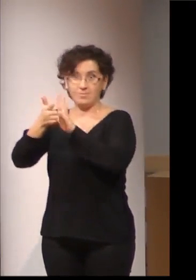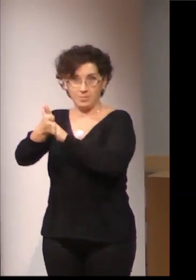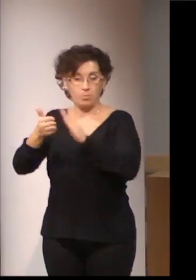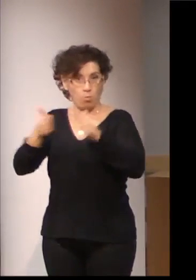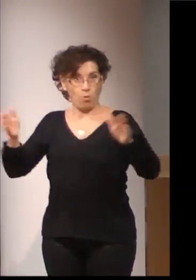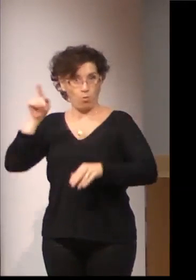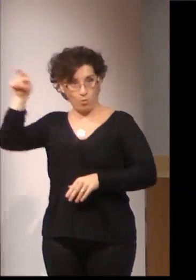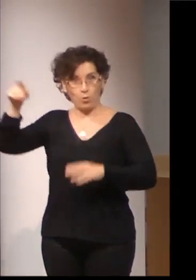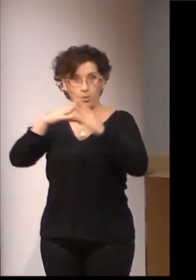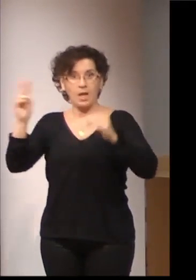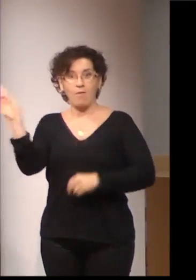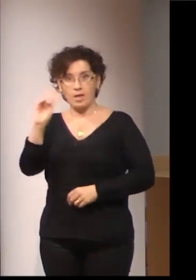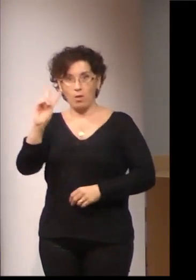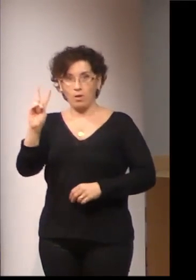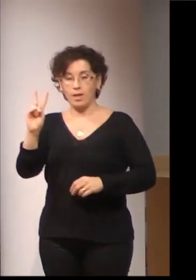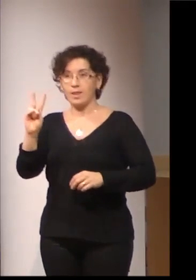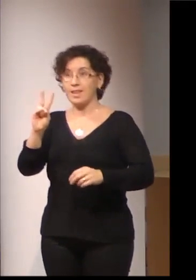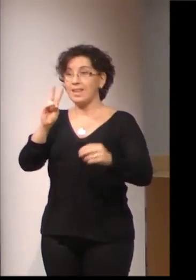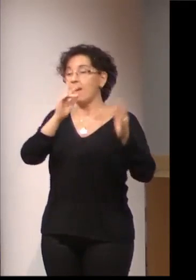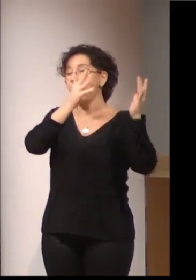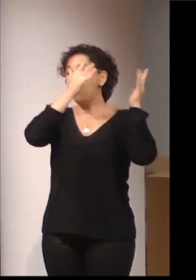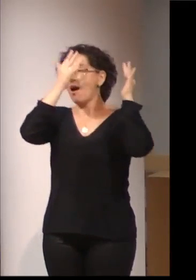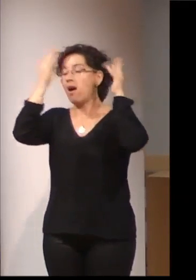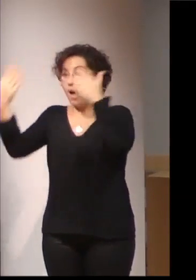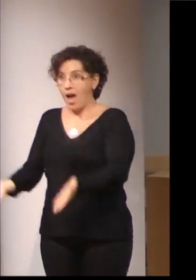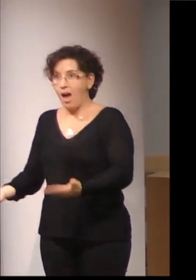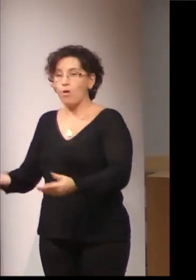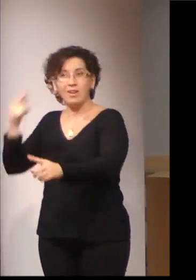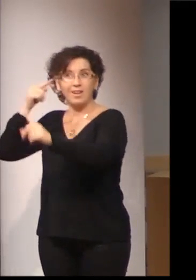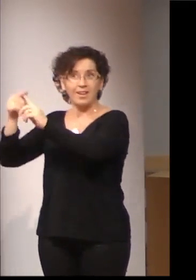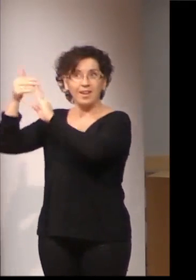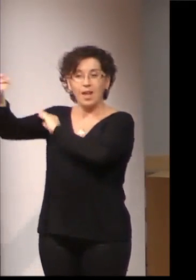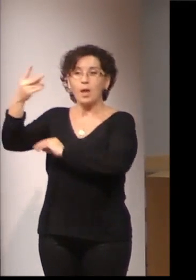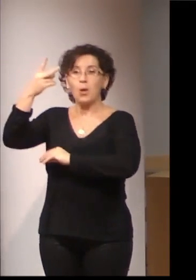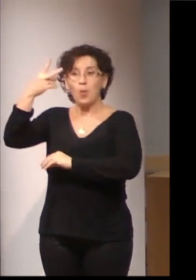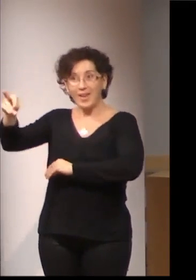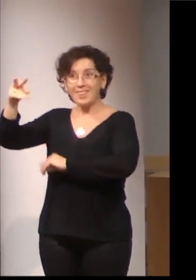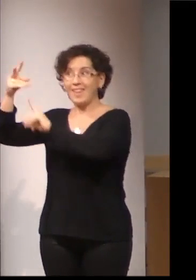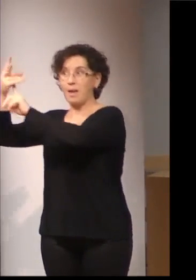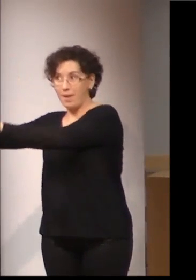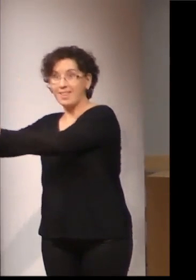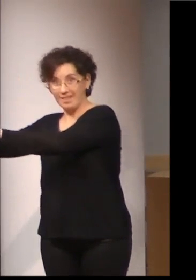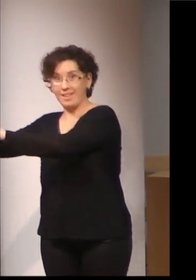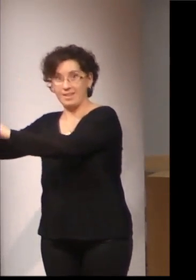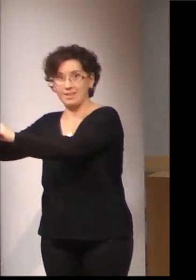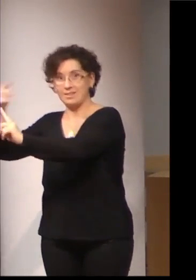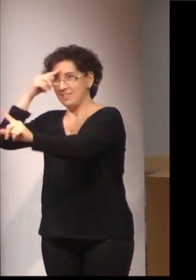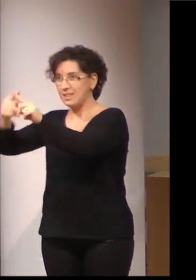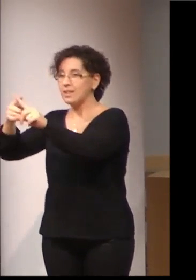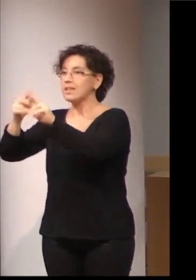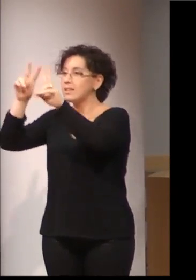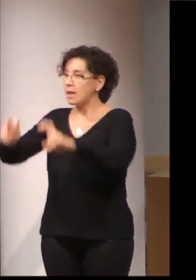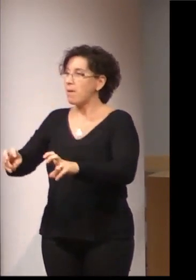y ahora tenemos la mirada puesta en ese 2020 que casi todo el mundo nos dice tanto en materia de energía, de